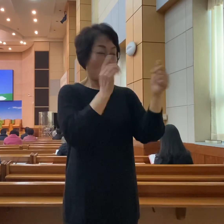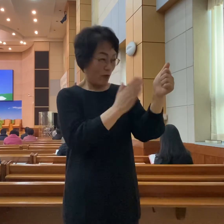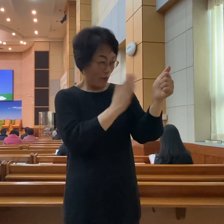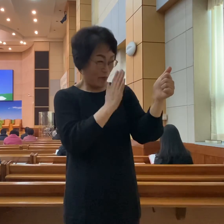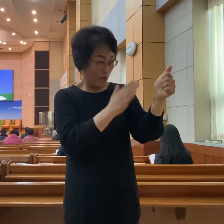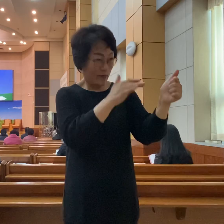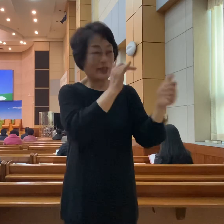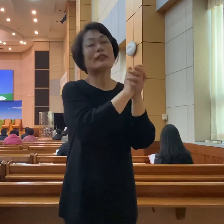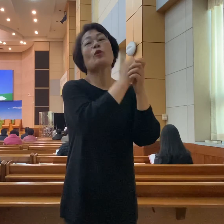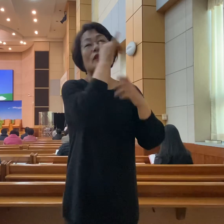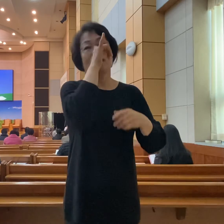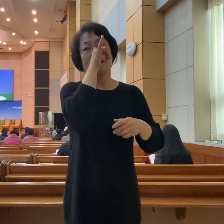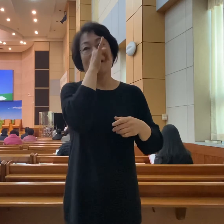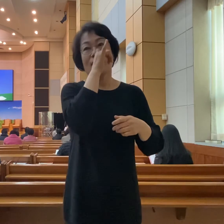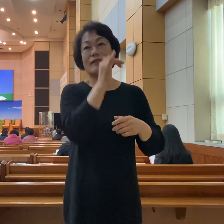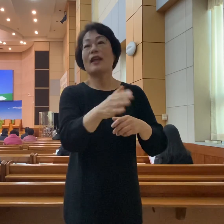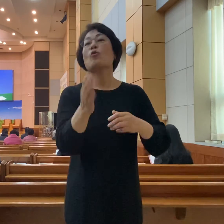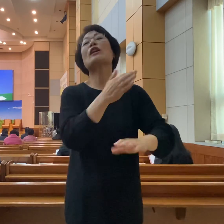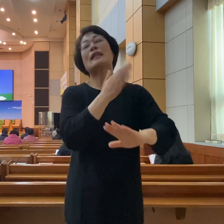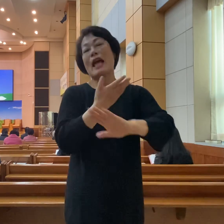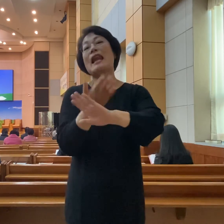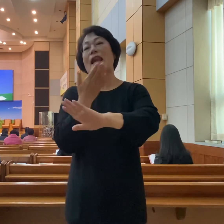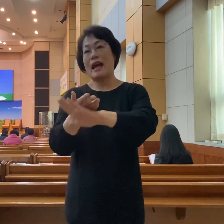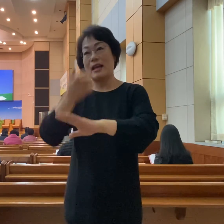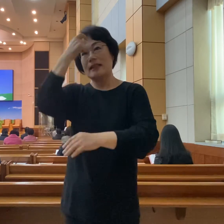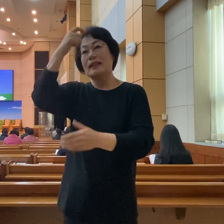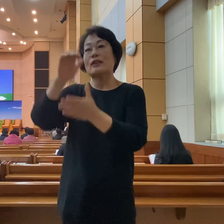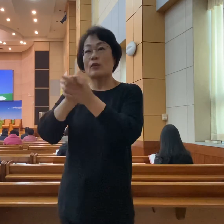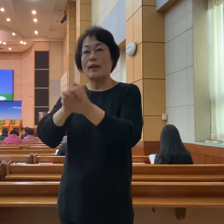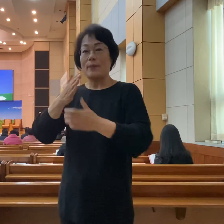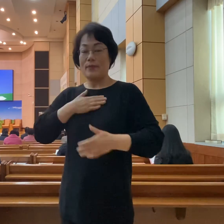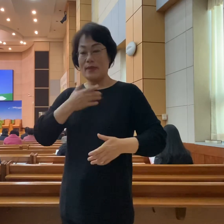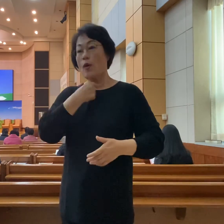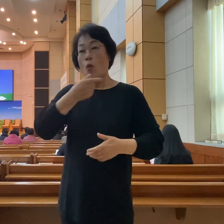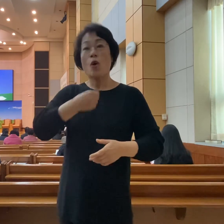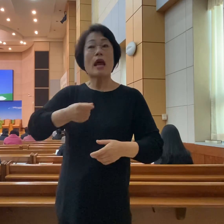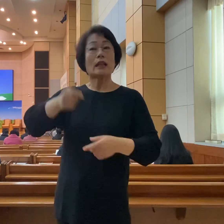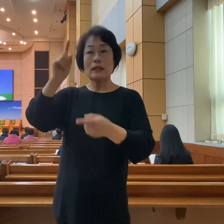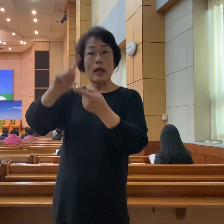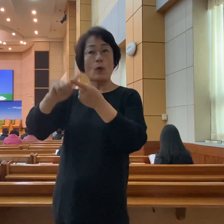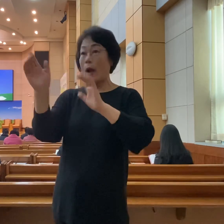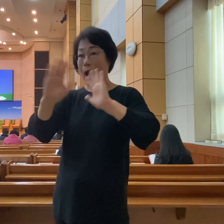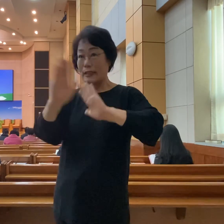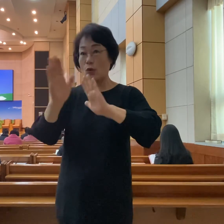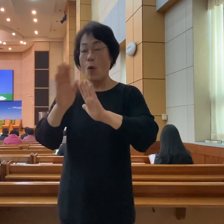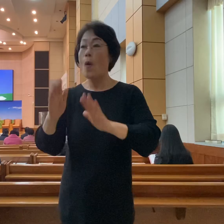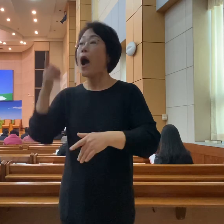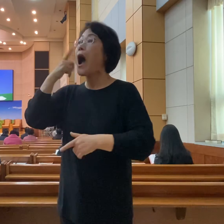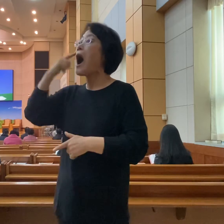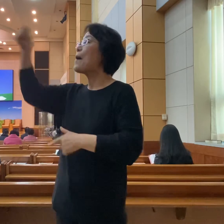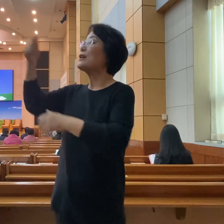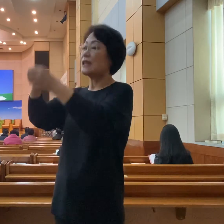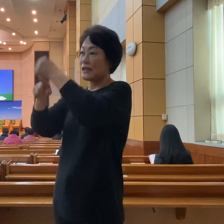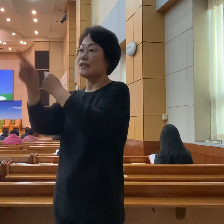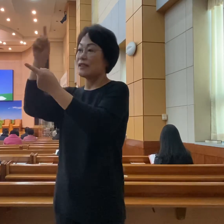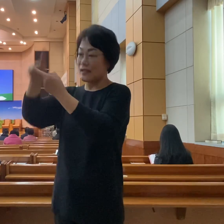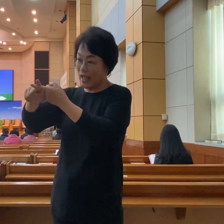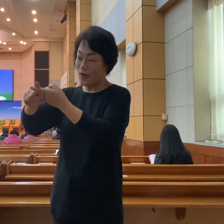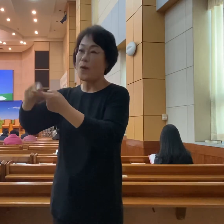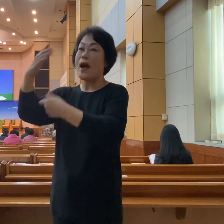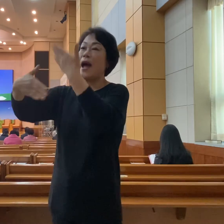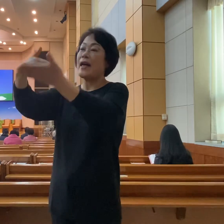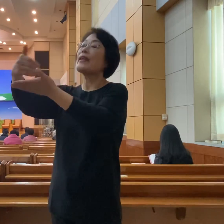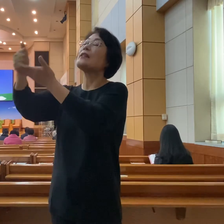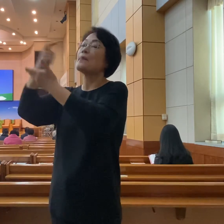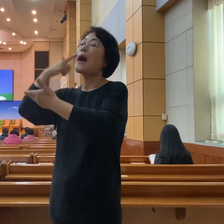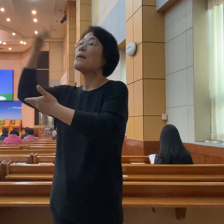주일도 말씀드렸습니다. 기독교는 자기 소원을 아뢰는 것이 아니고 아버지의 뜻대로 하나님의 소원을